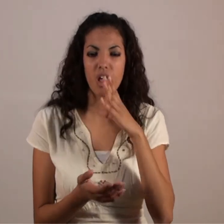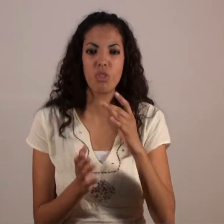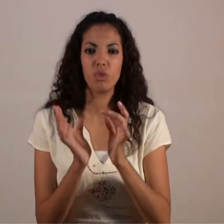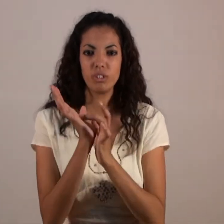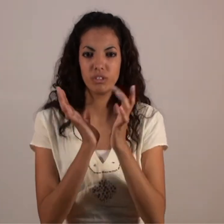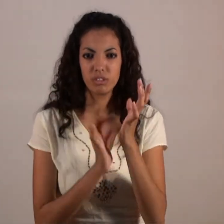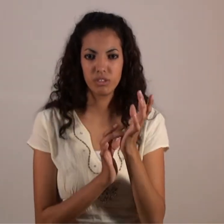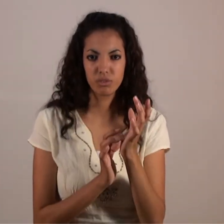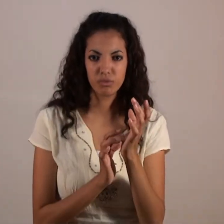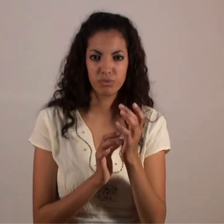favor.